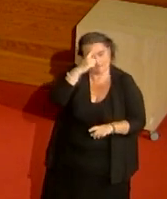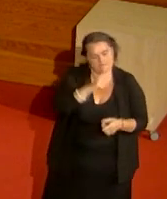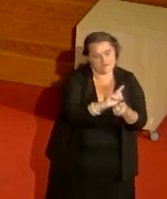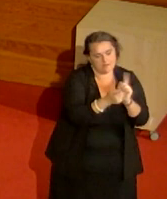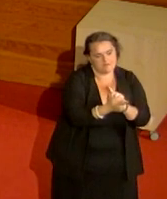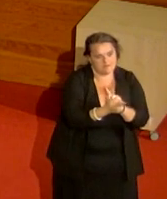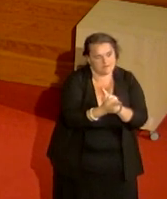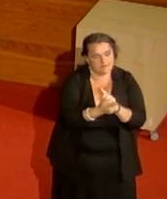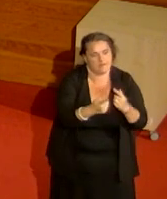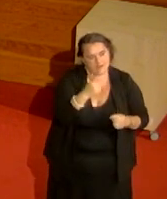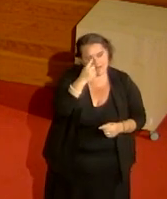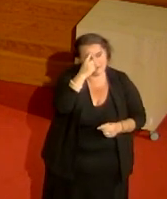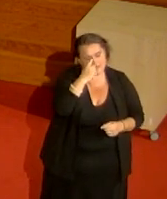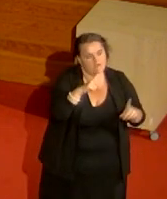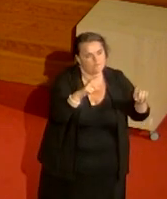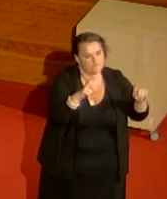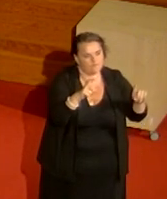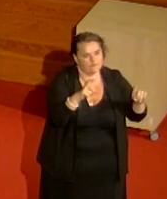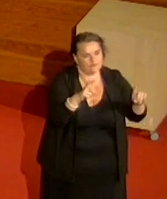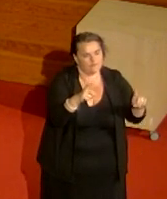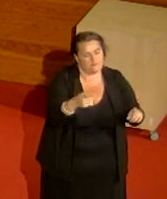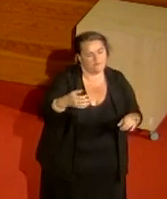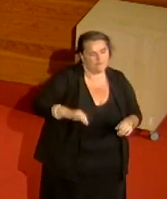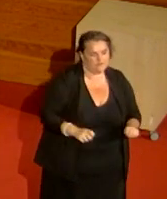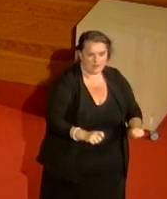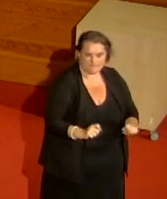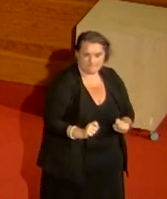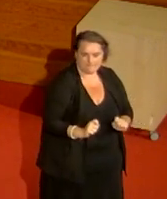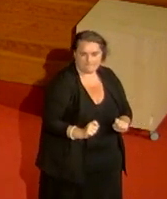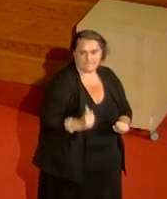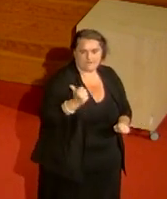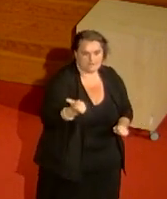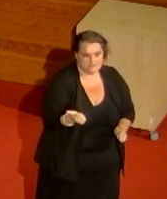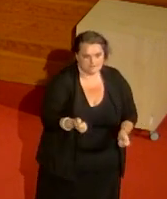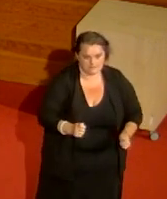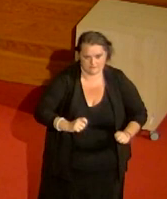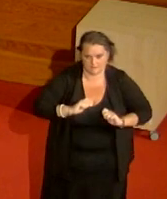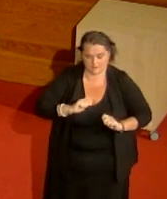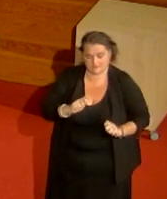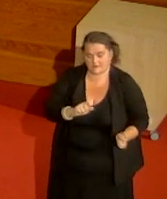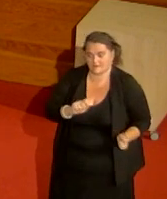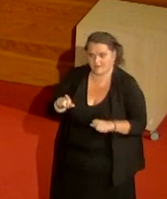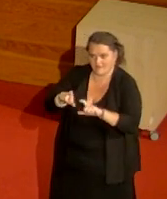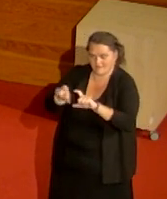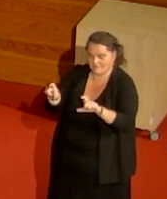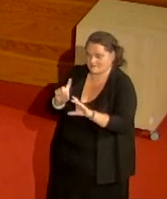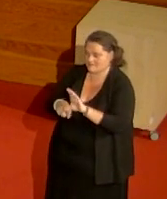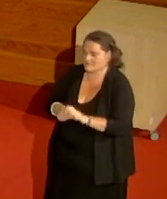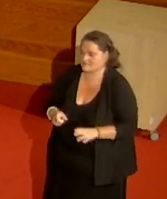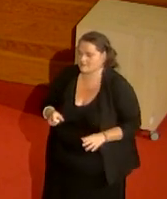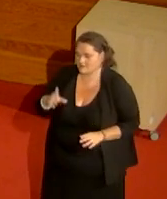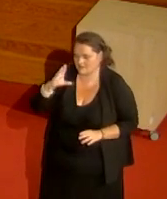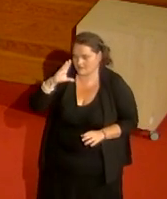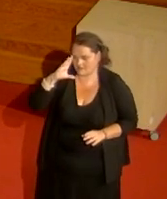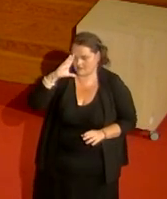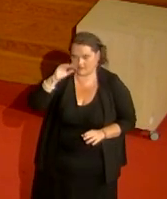le ayudara a convertir esa fotografía en una fotografía más profesional la forma en la que entendía esa Inteligencia artificial que su foto podía ser